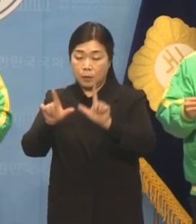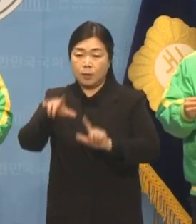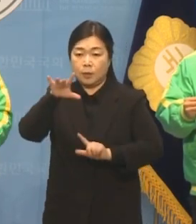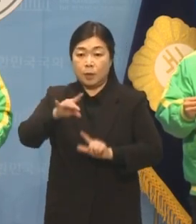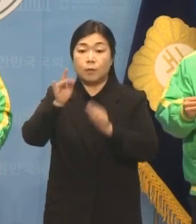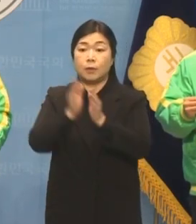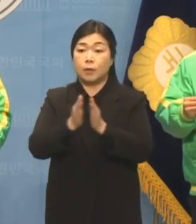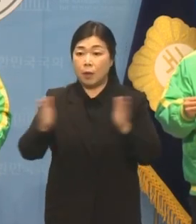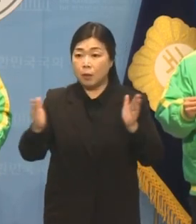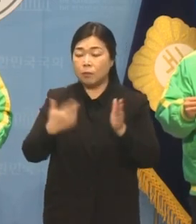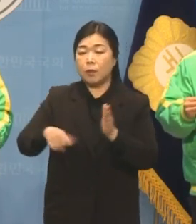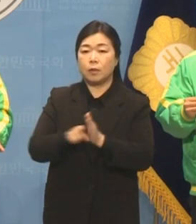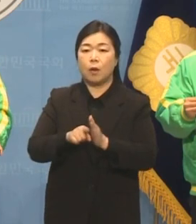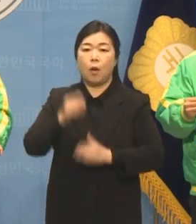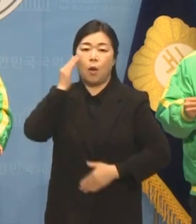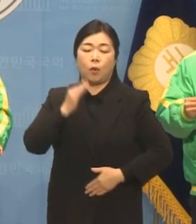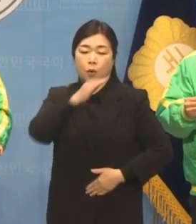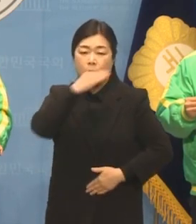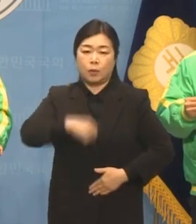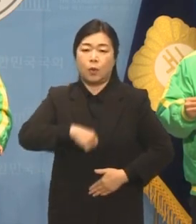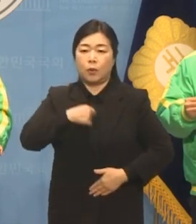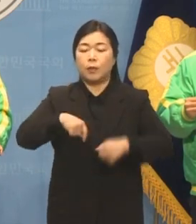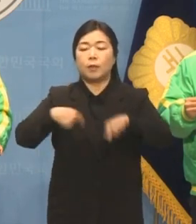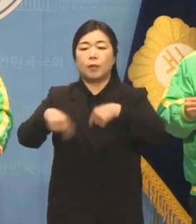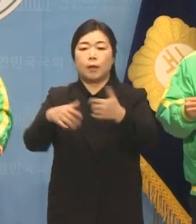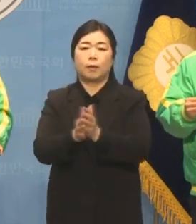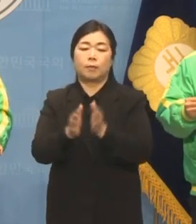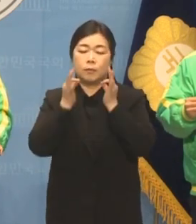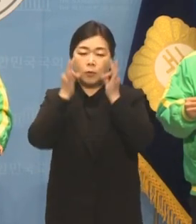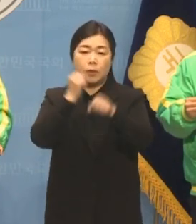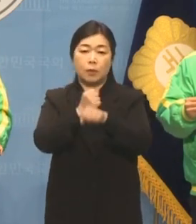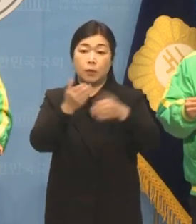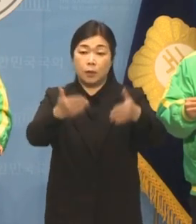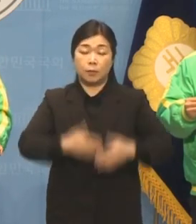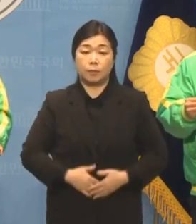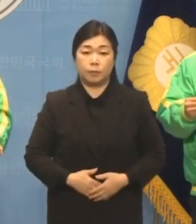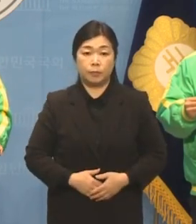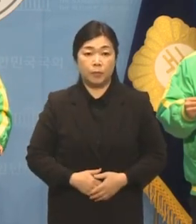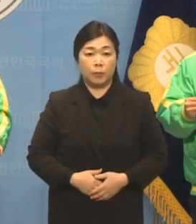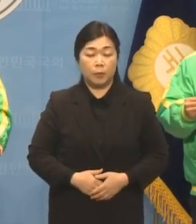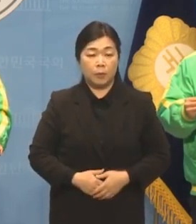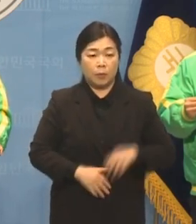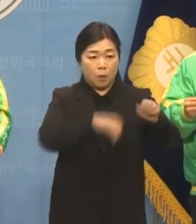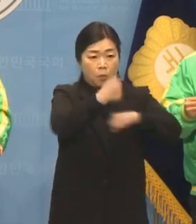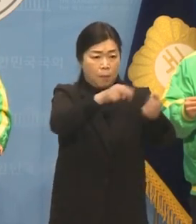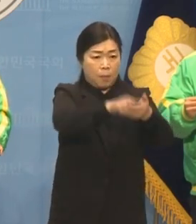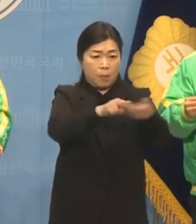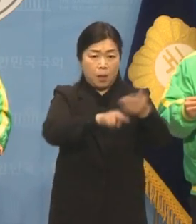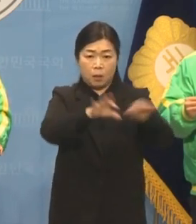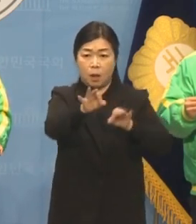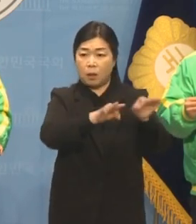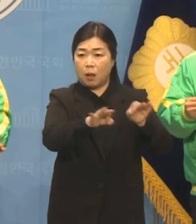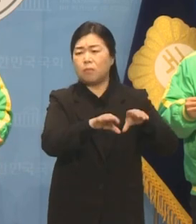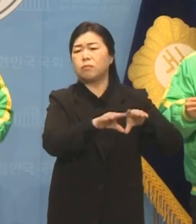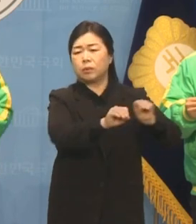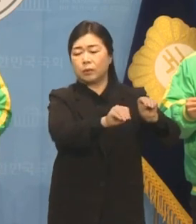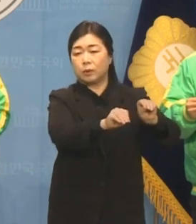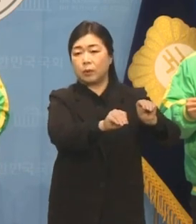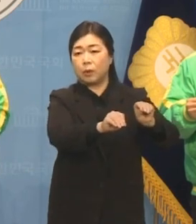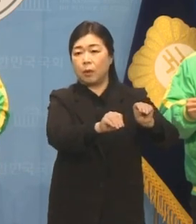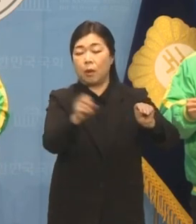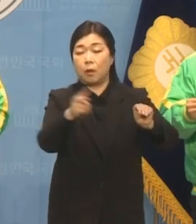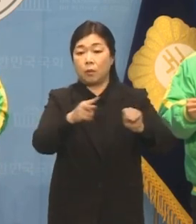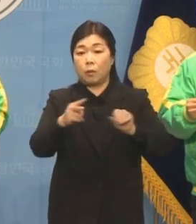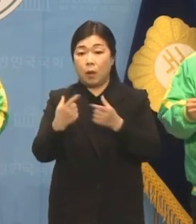녹색정의당이 만들겠습니다. 펫숍 금지와 동물 보건소 설치, 반려동물을 위한 반려동물